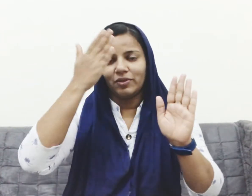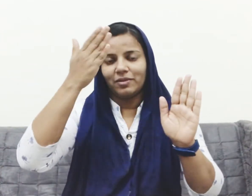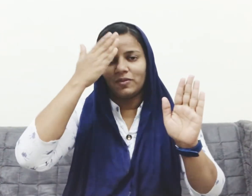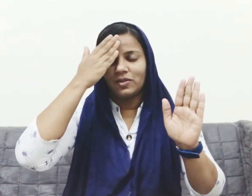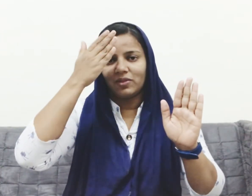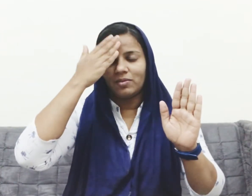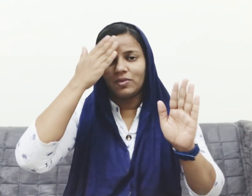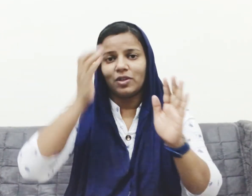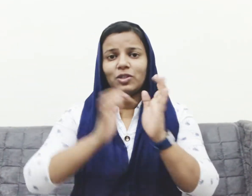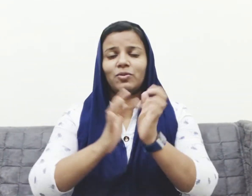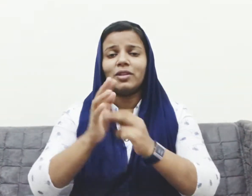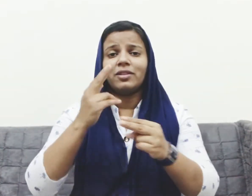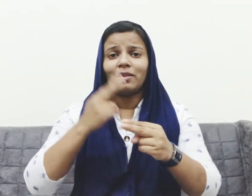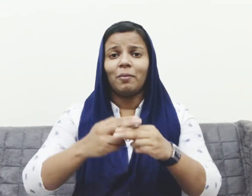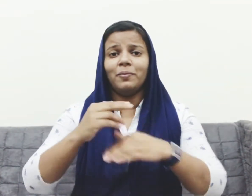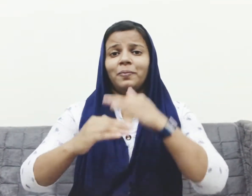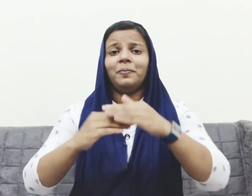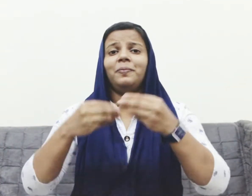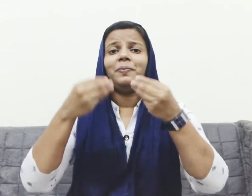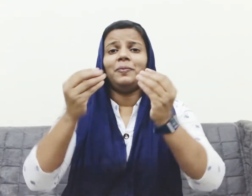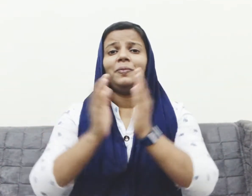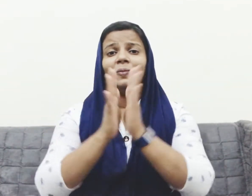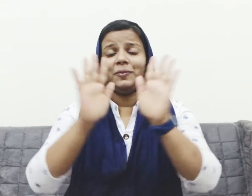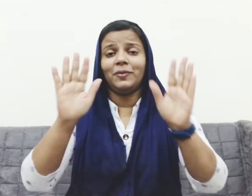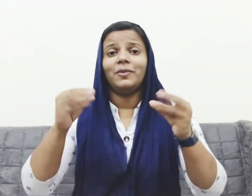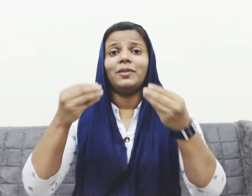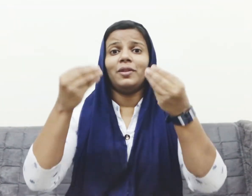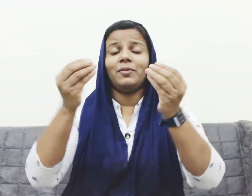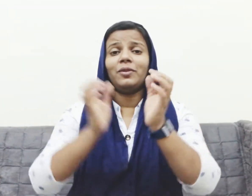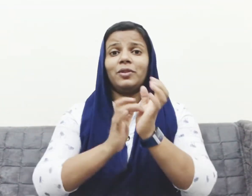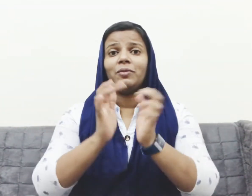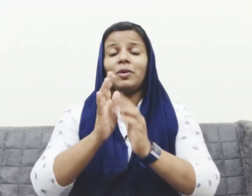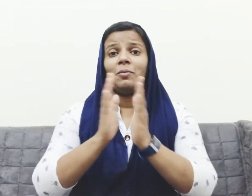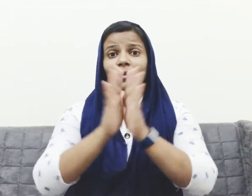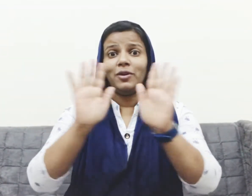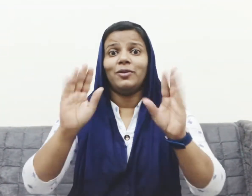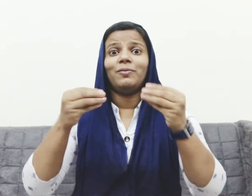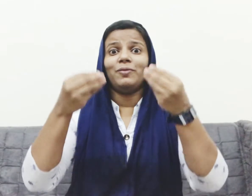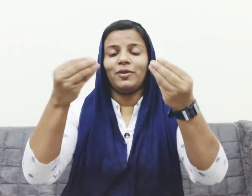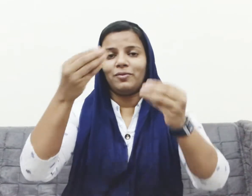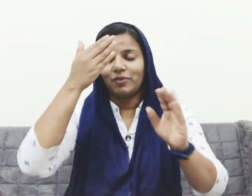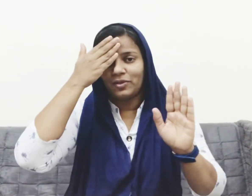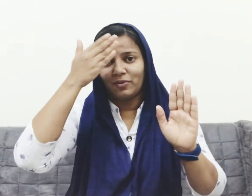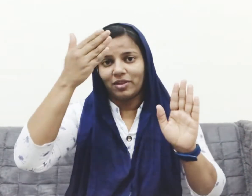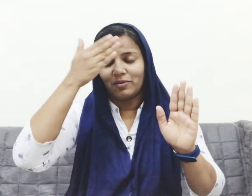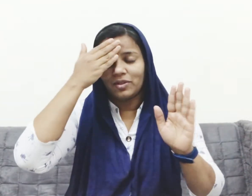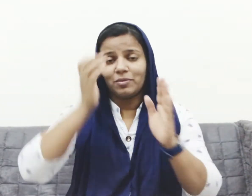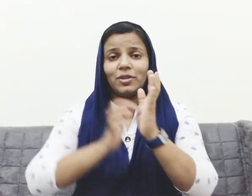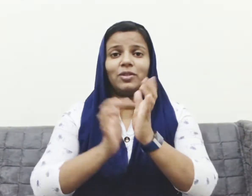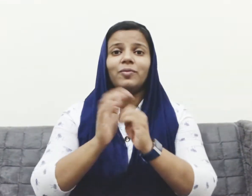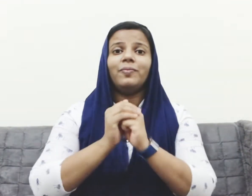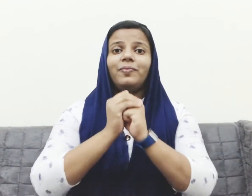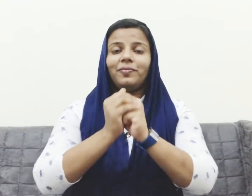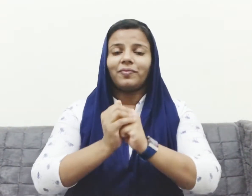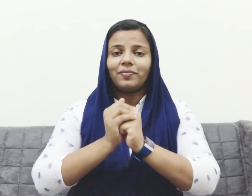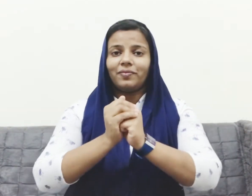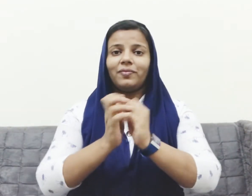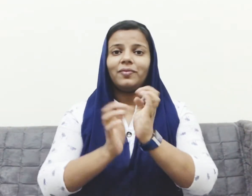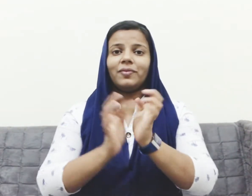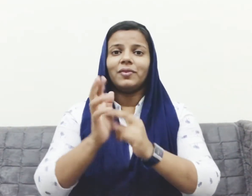സ്തോത്രം കർത്താവേ. ഞങ്ങളങ്ങയെ വാഴ്ത്തുന്ന കർത്താവേ, ഞങ്ങളങ്ങയെ പുകഴ്ത്തുന്ന കർത്താവേ, ഞങ്ങളങ്ങയെ മഹത്വപ്പെടുത്തുന്ന കർത്താവേ, ഞങ്ങളങ്ങയെ ആരാധിക്കുന്ന കർത്താവേ, അങ്ങയുടെ